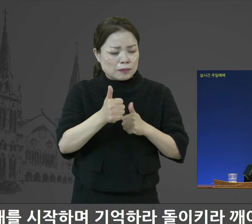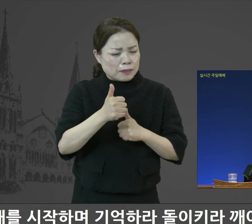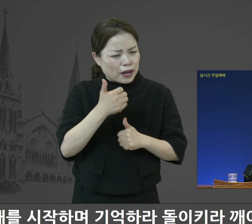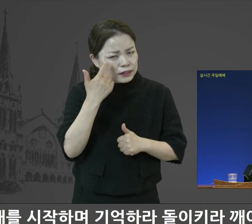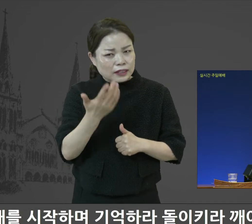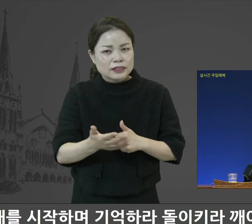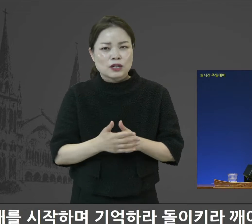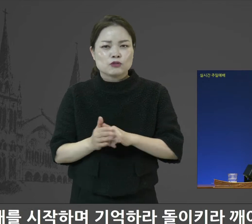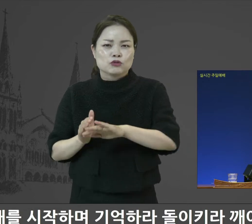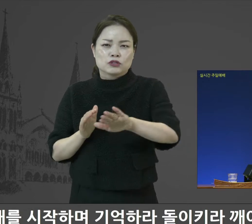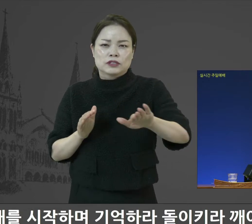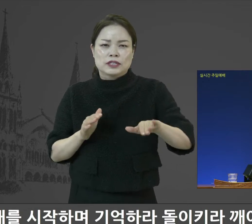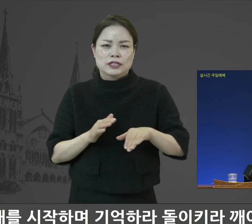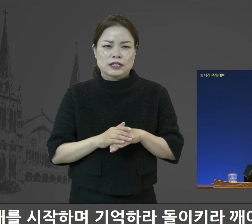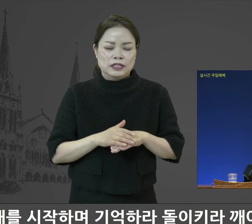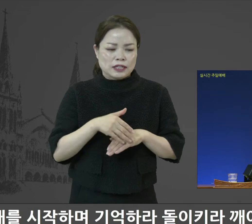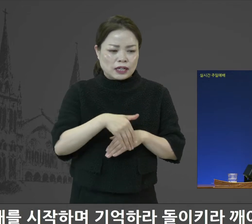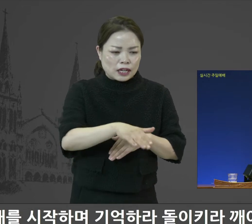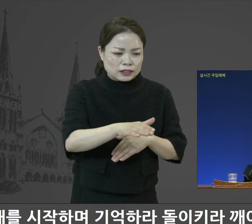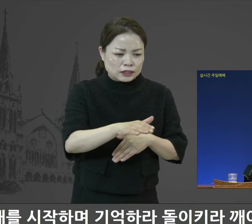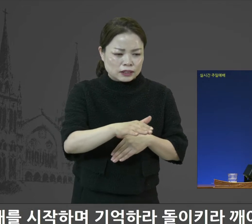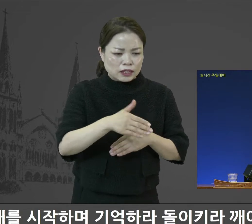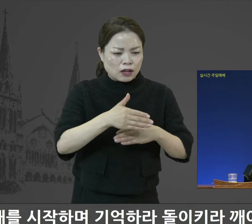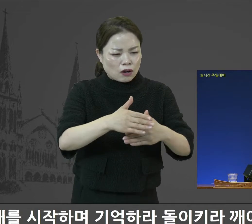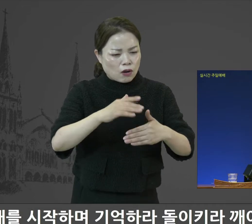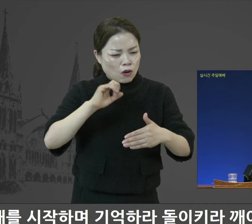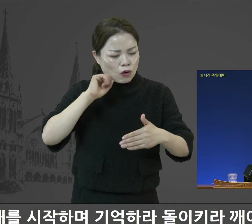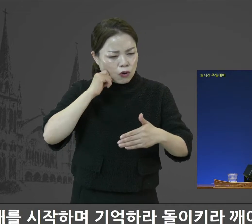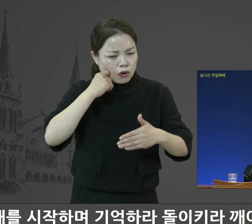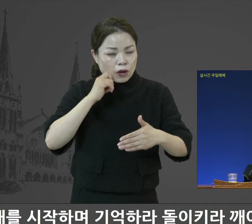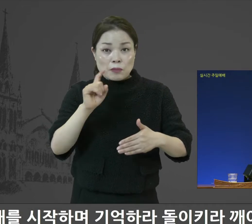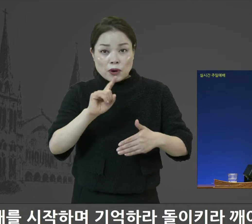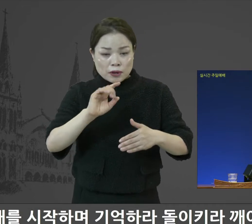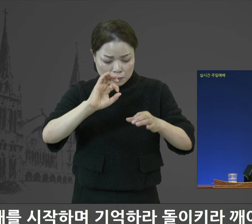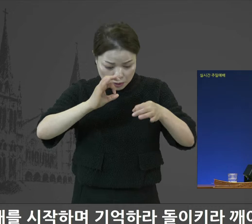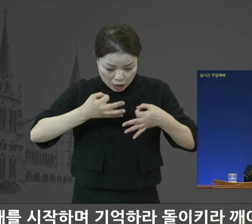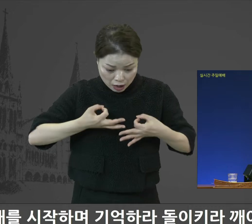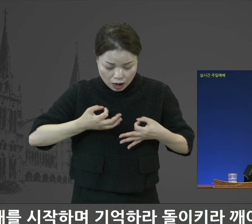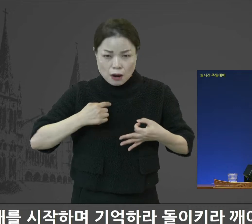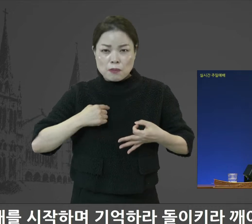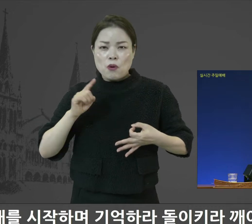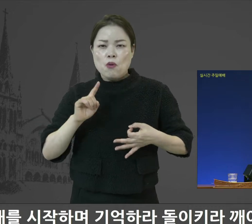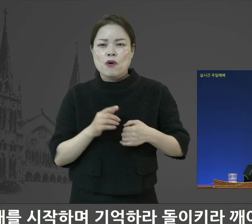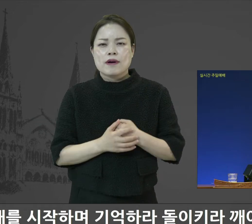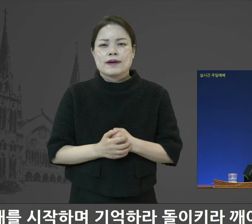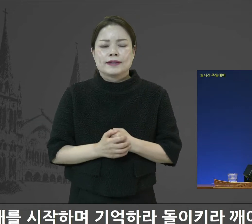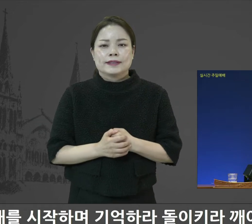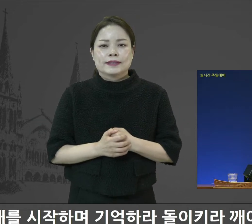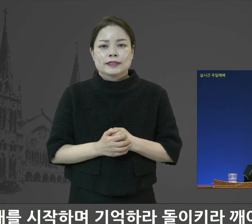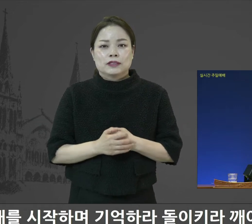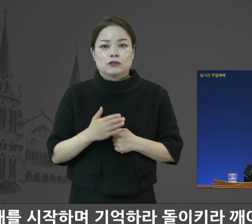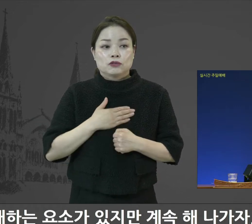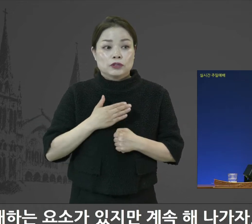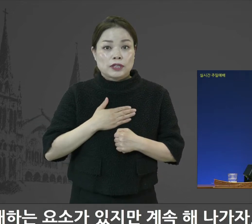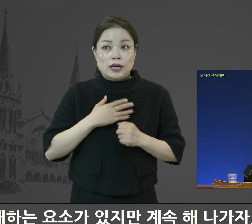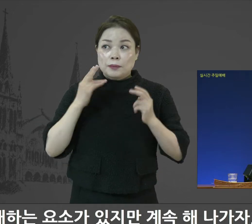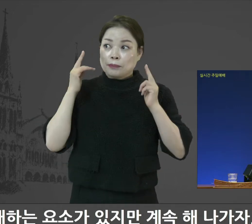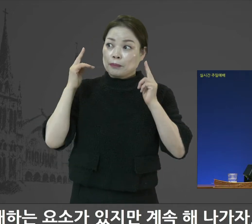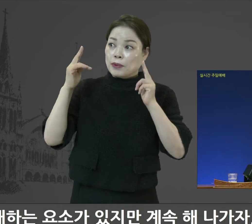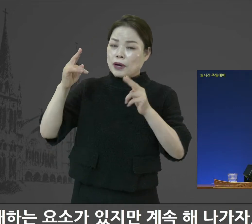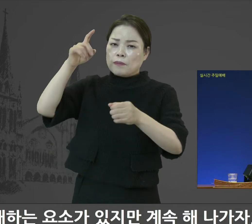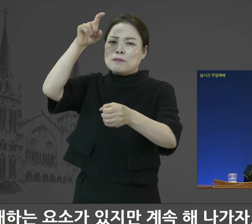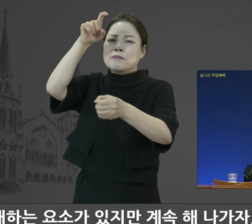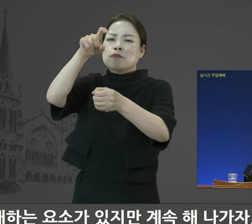않습니까? 우리가 정말 가는 게 힘들 때는 돌아봐야 됩니다. 무엇을 돌아봐야 되냐면 우리 향하고 있는